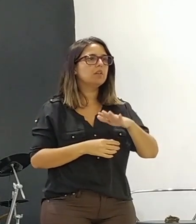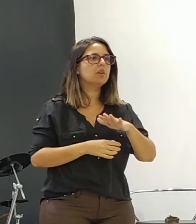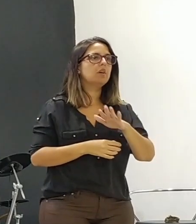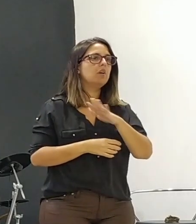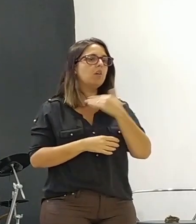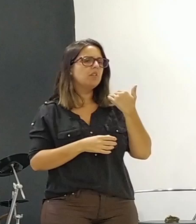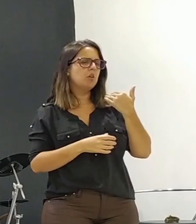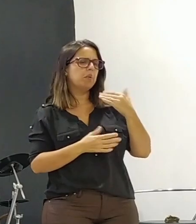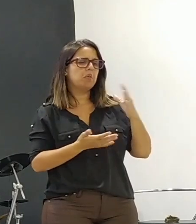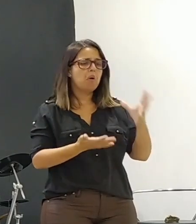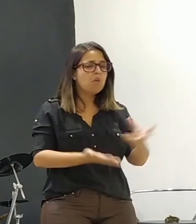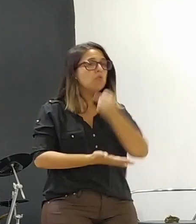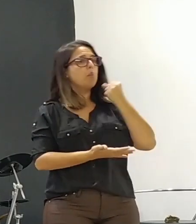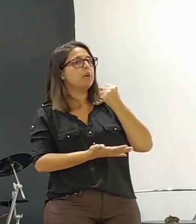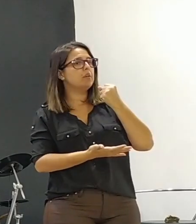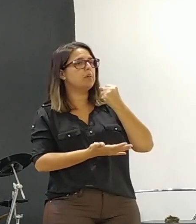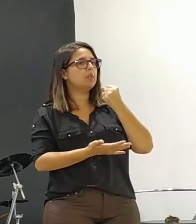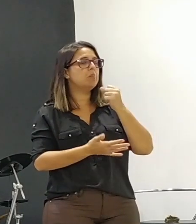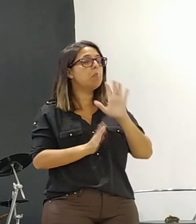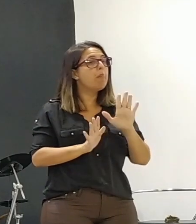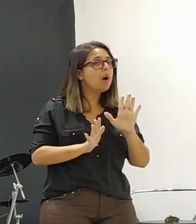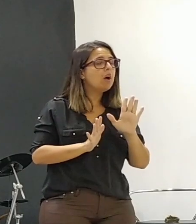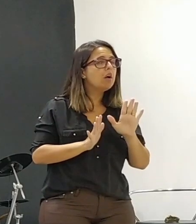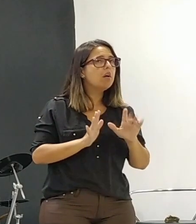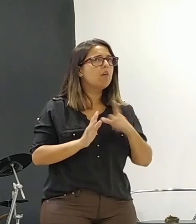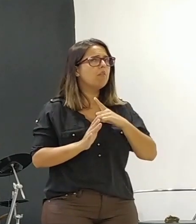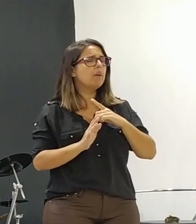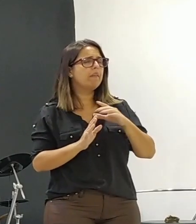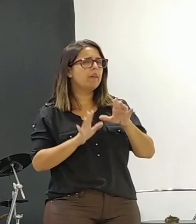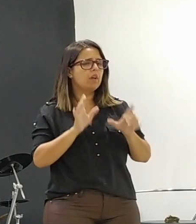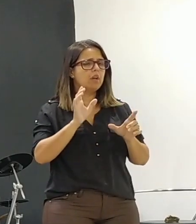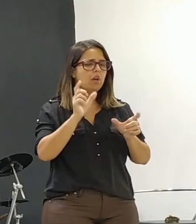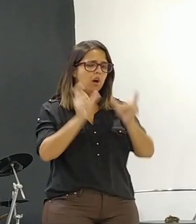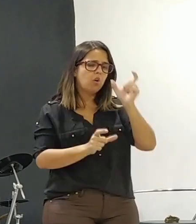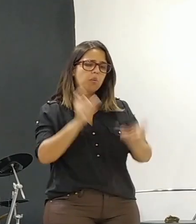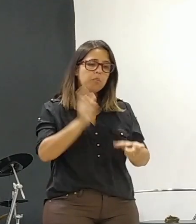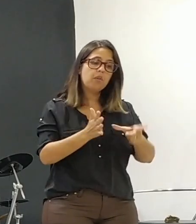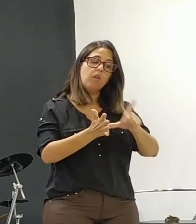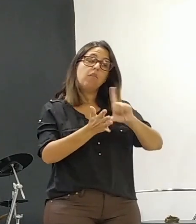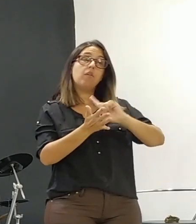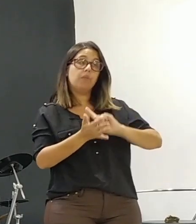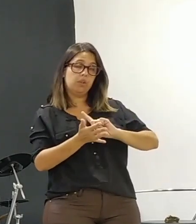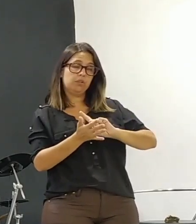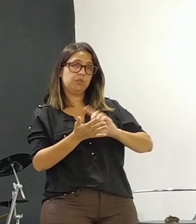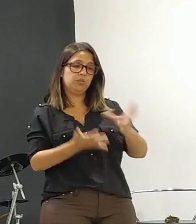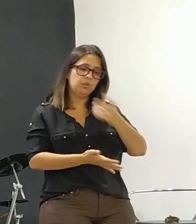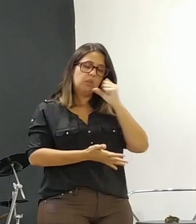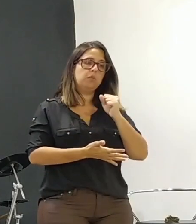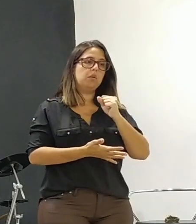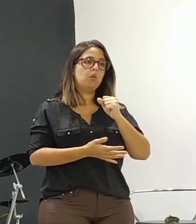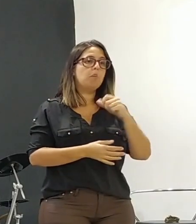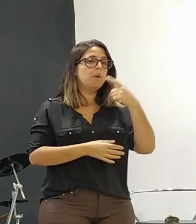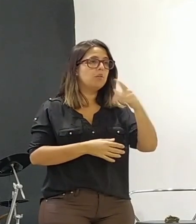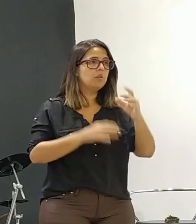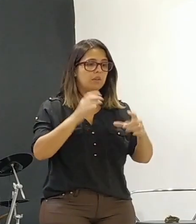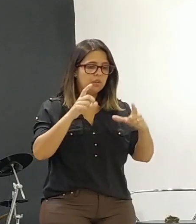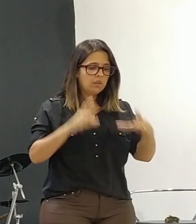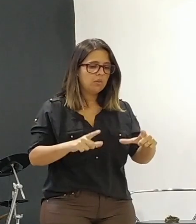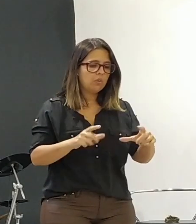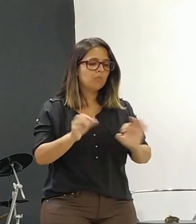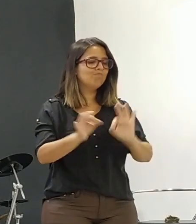do arrebatamento, mas outros vão antes, né? Outros já vão antes, mas o teu lugar está